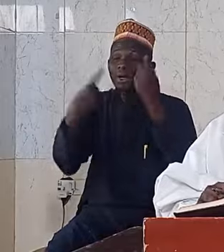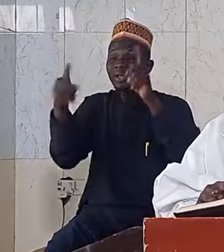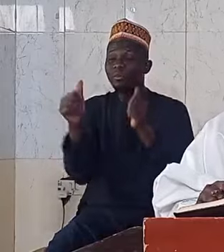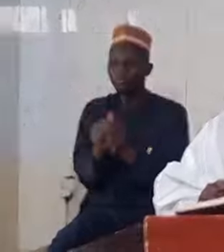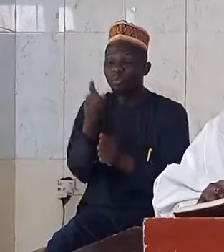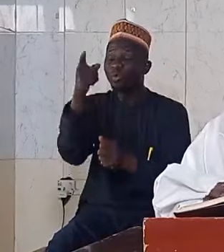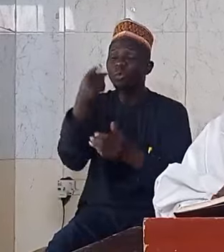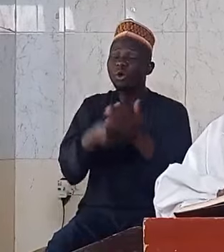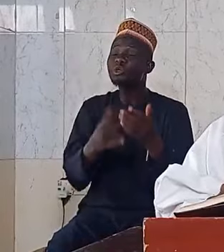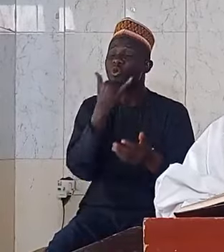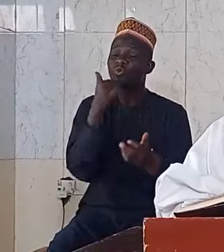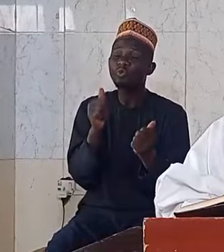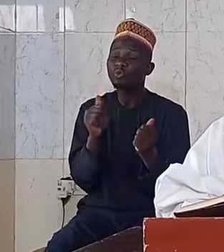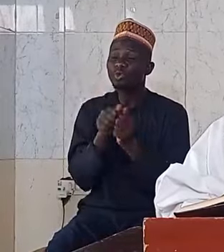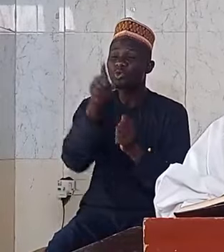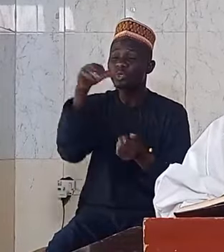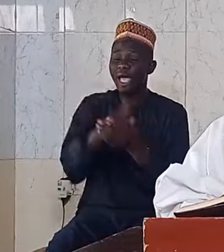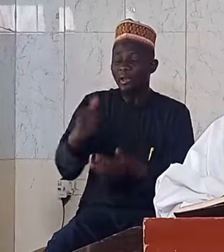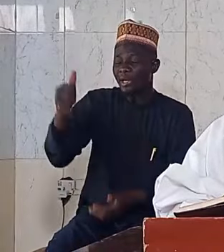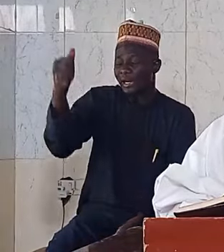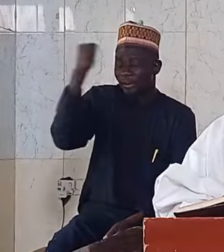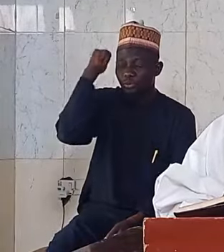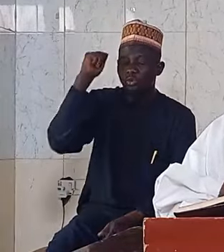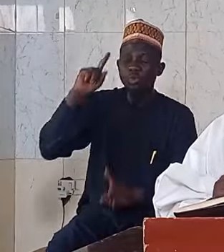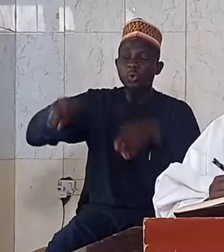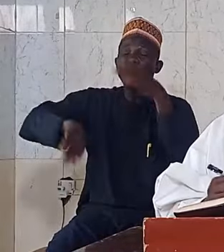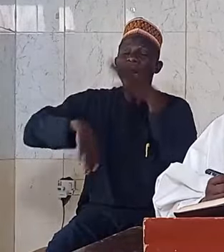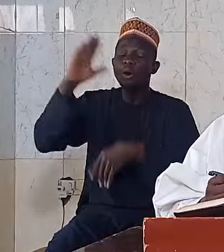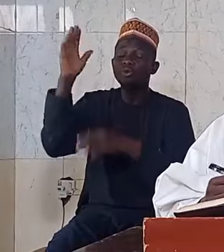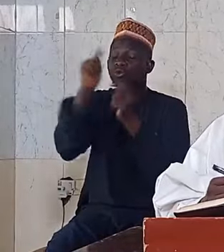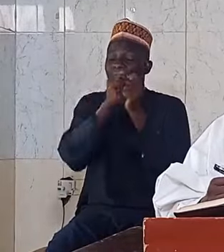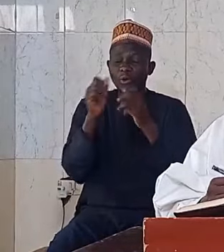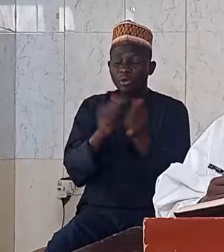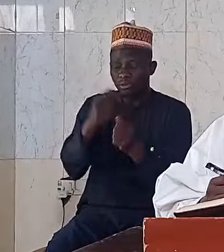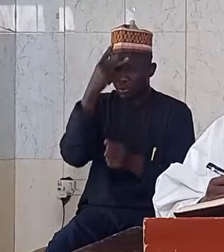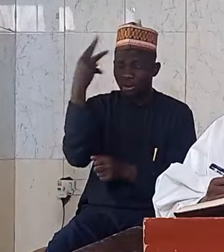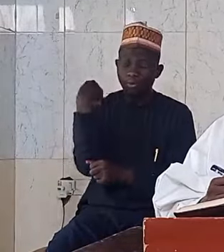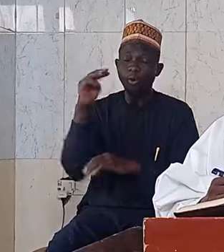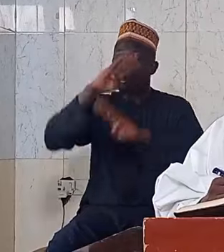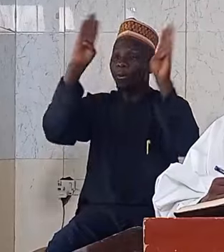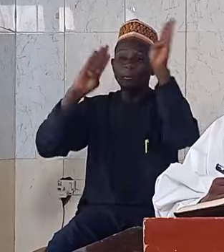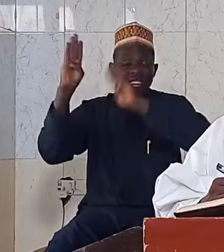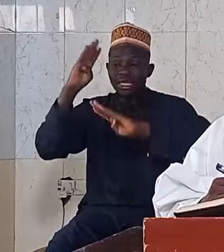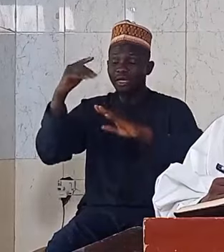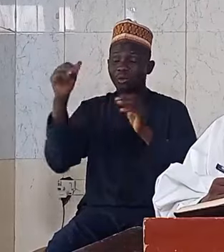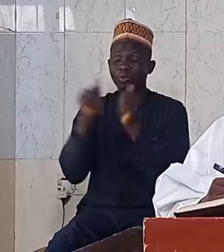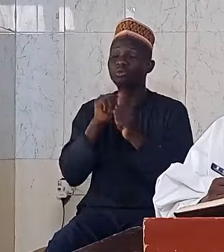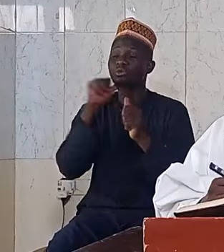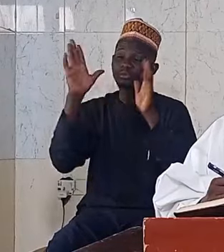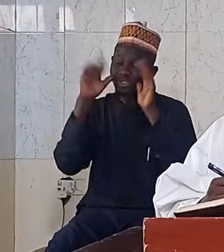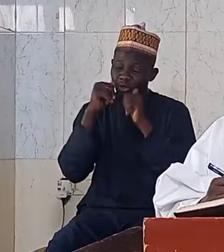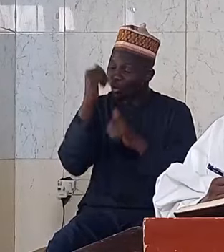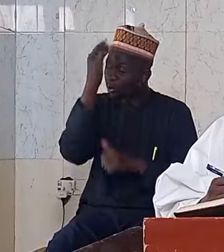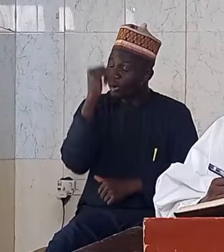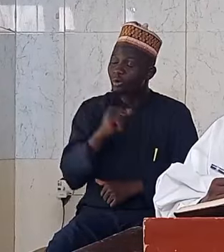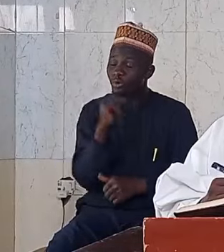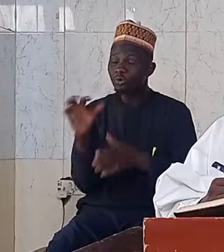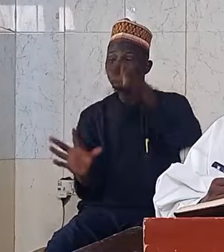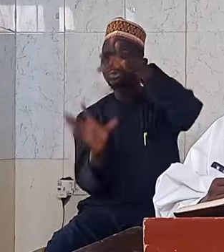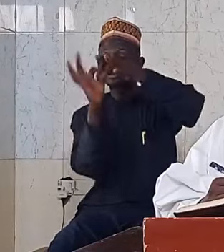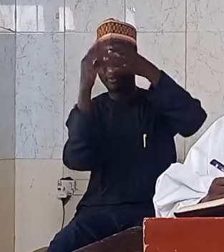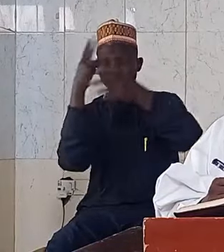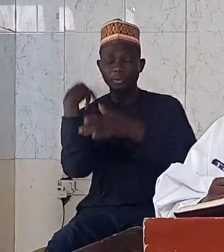laifin ku fito mun ku yi wannan abu bayan ku ga amfanin da yake tattare da shi me yasa ba za ku yi jihadi ba za ku